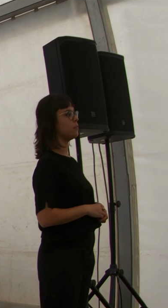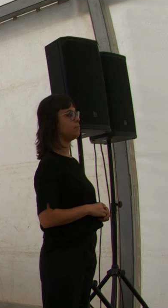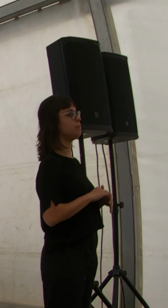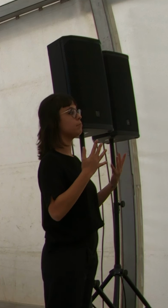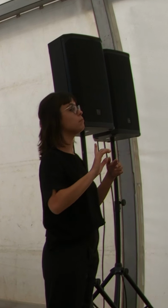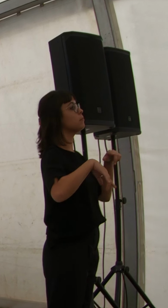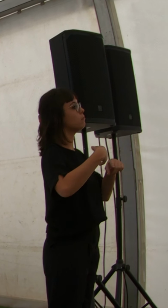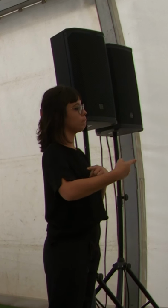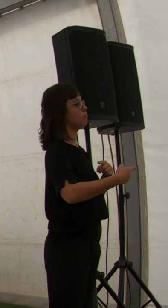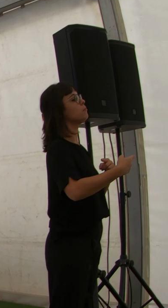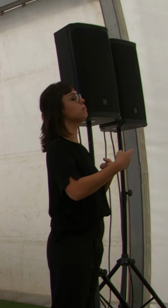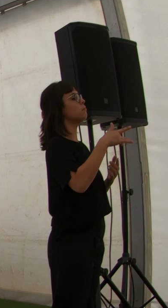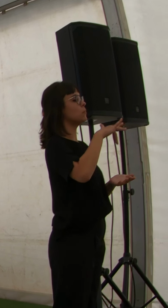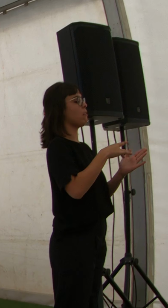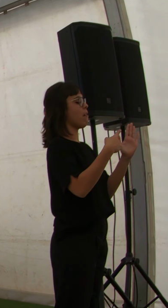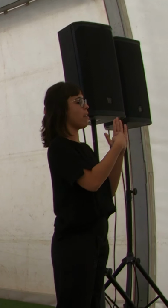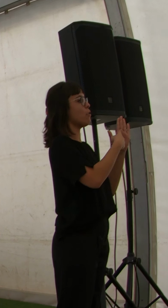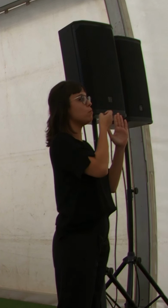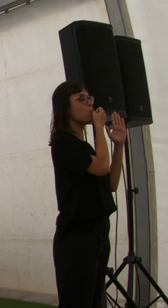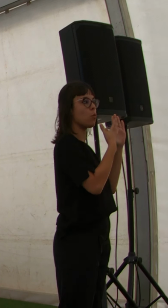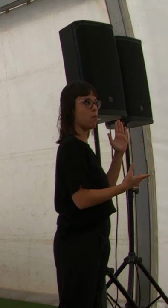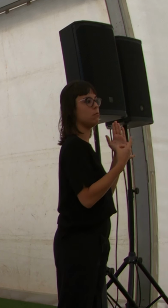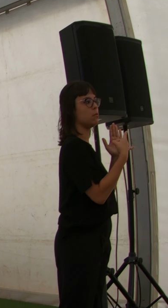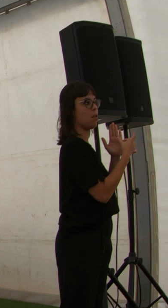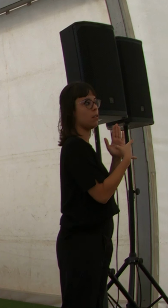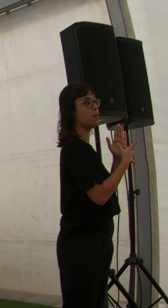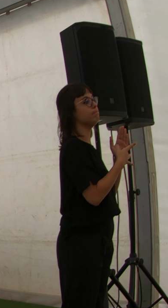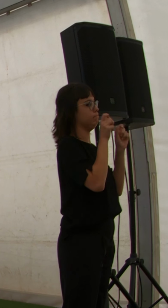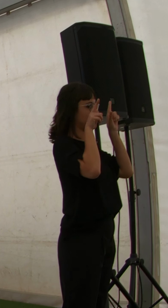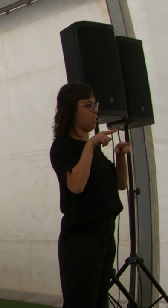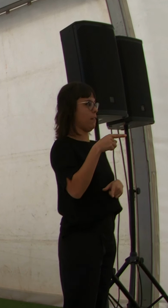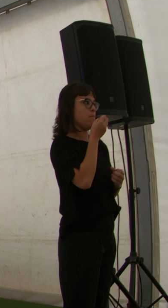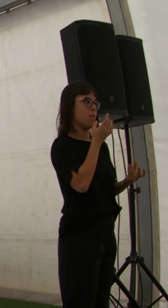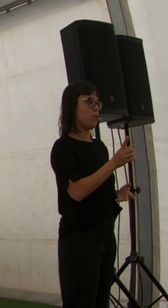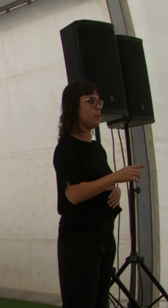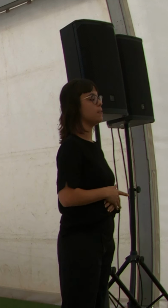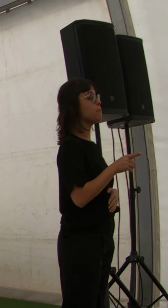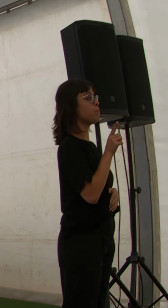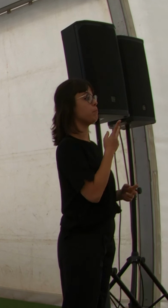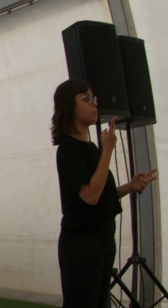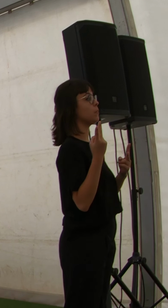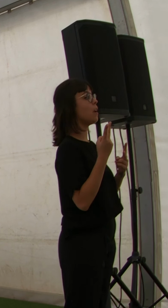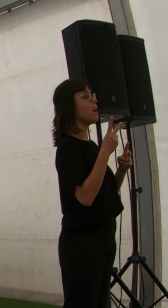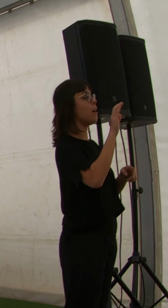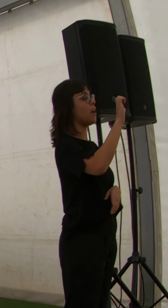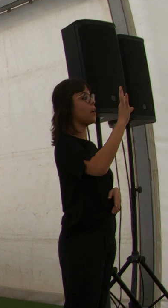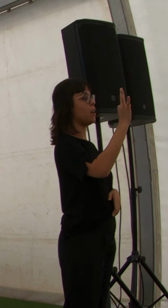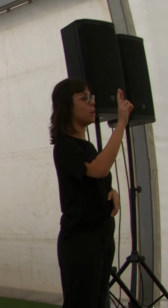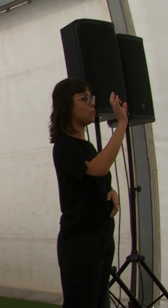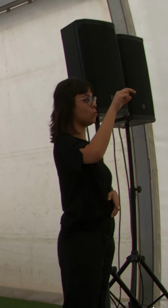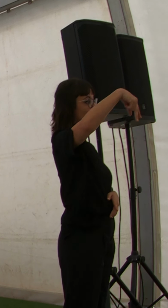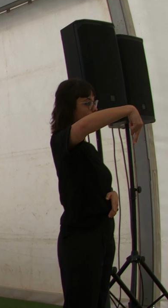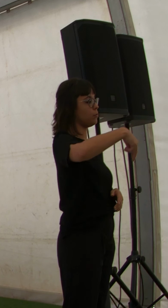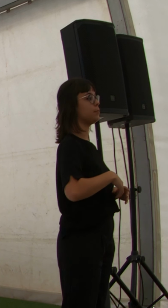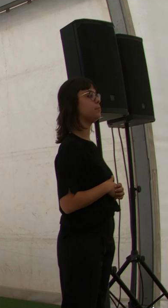cargadores serios, no te das cuenta. Esto es un e-tron Sport Coupé, pero básicamente es el mismo coche